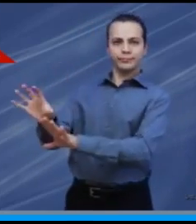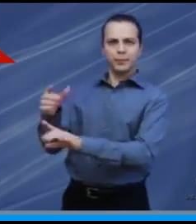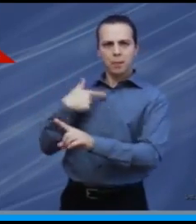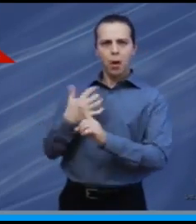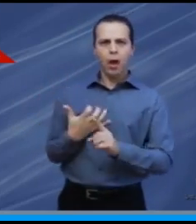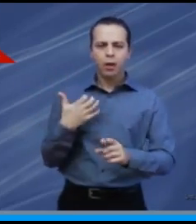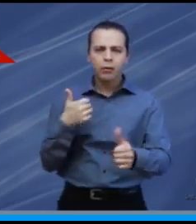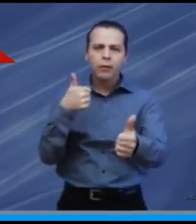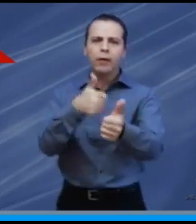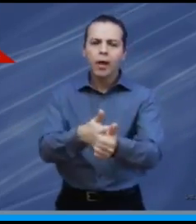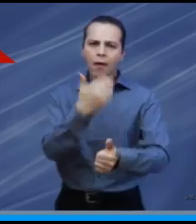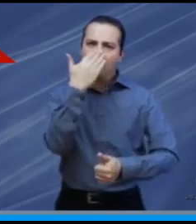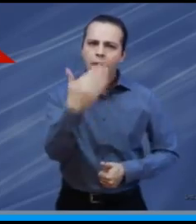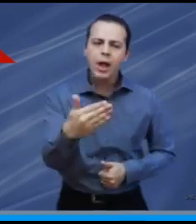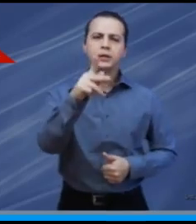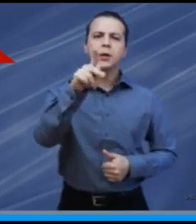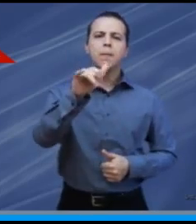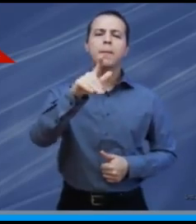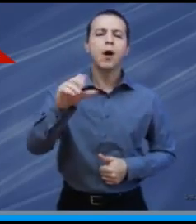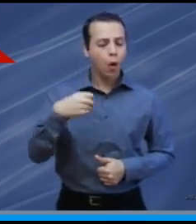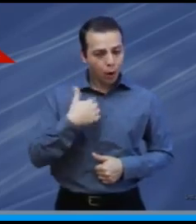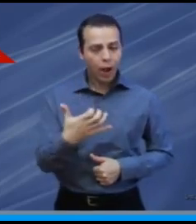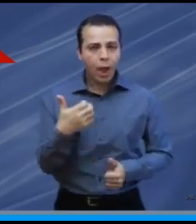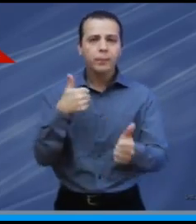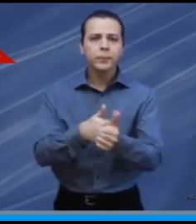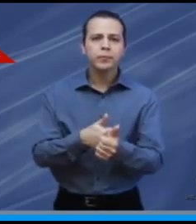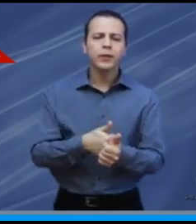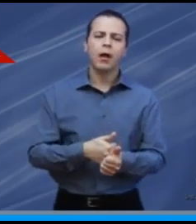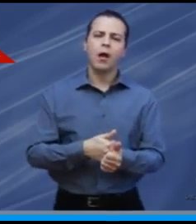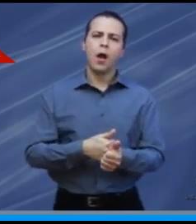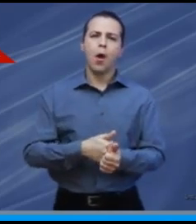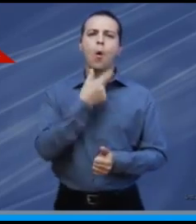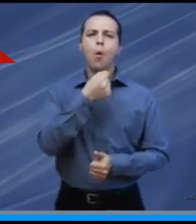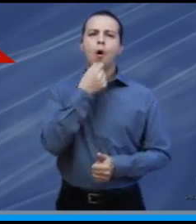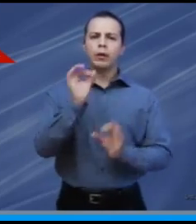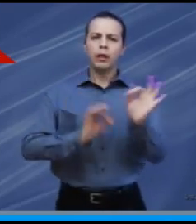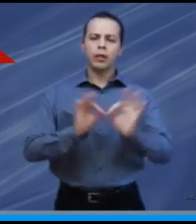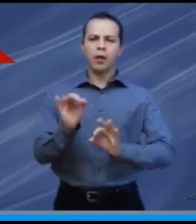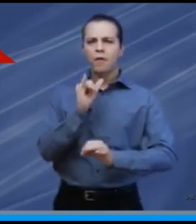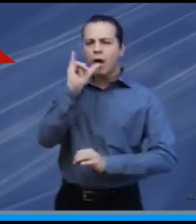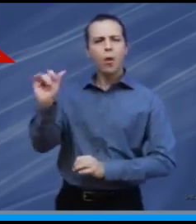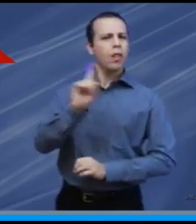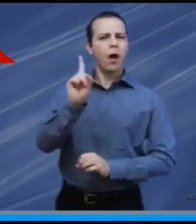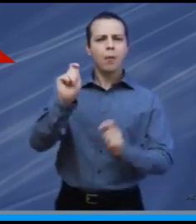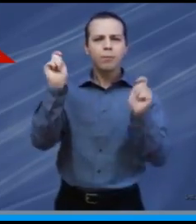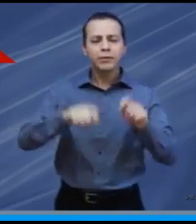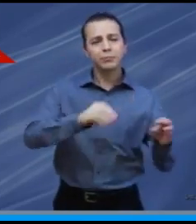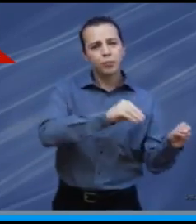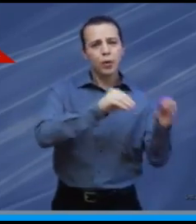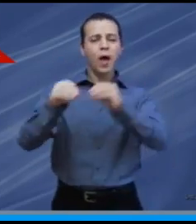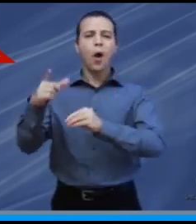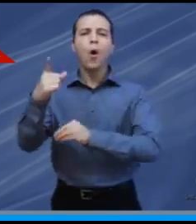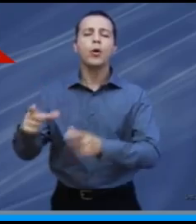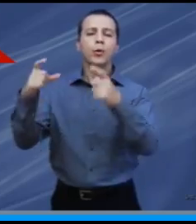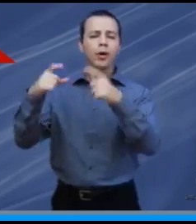deficiência. Ela insistiu, bateu o pé, porque ela não queria ser tratada, ou seja, queria estar num lugar como